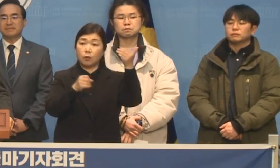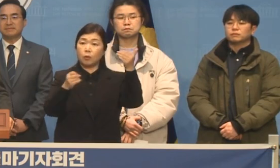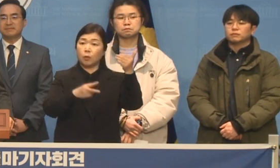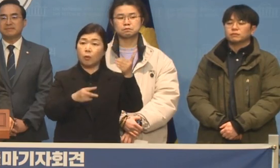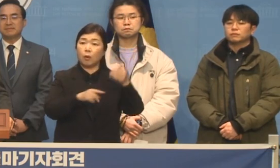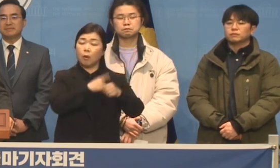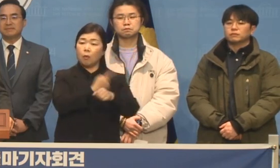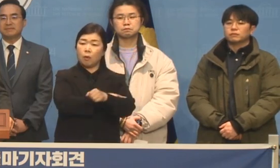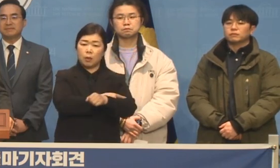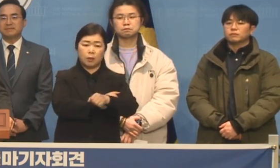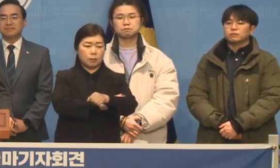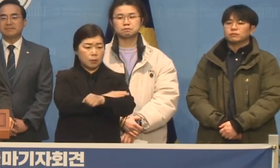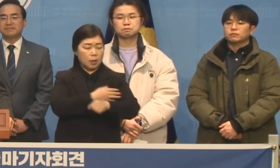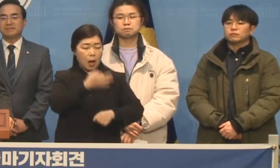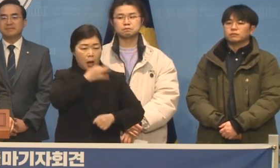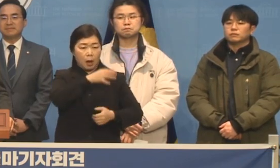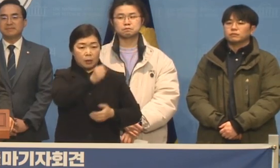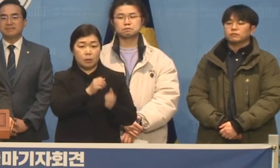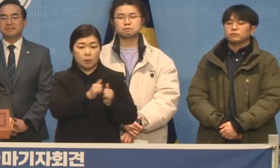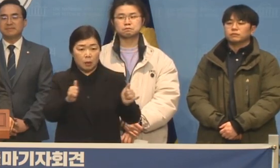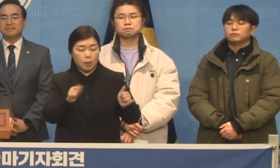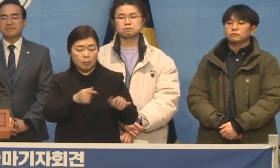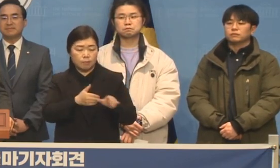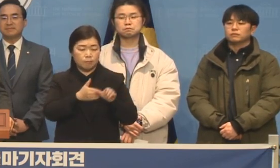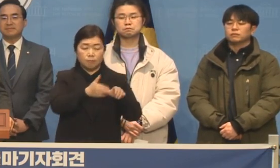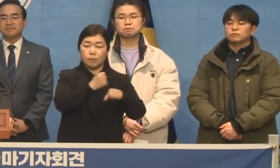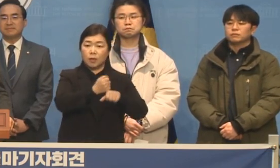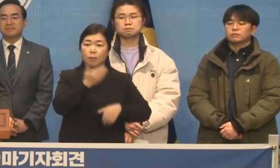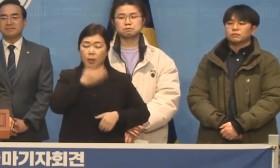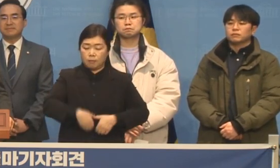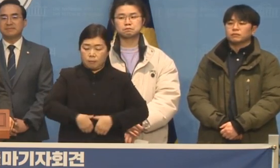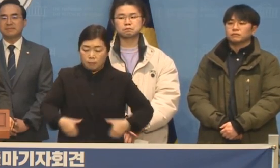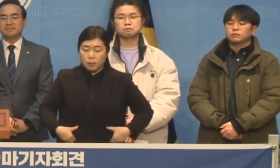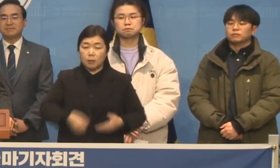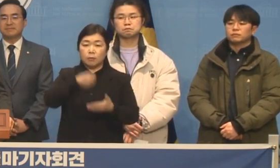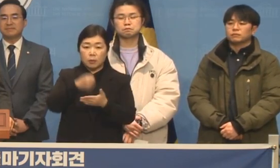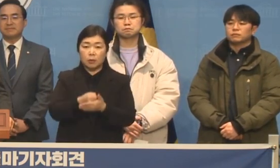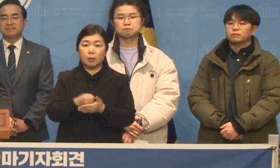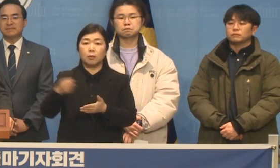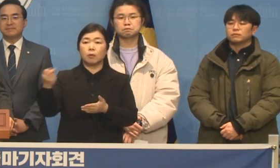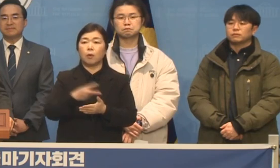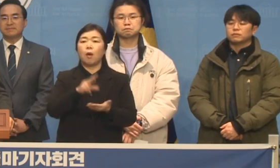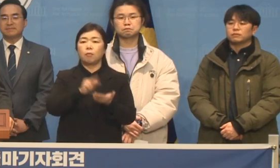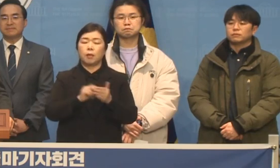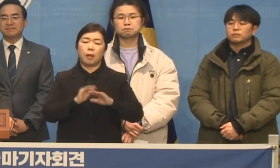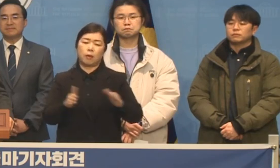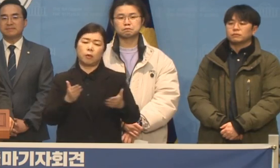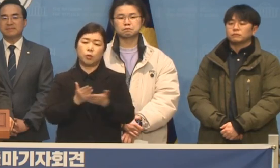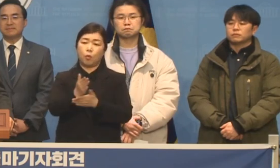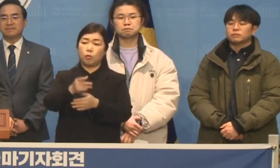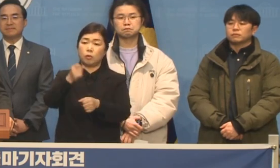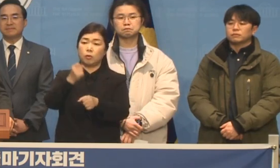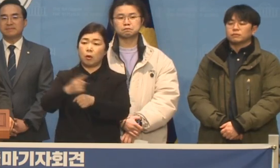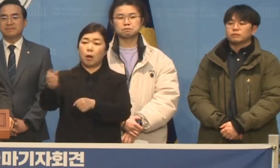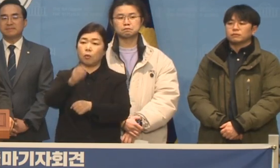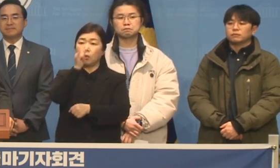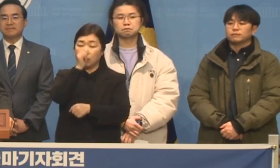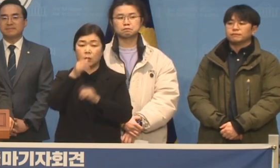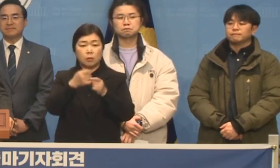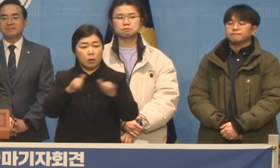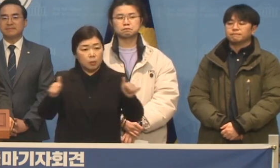우리 기득권에 저항할 수 있는 그런 담대함을 가지고 있으면서 동시에 문제 해결의 전문성을 가지고 있는 정치인들이